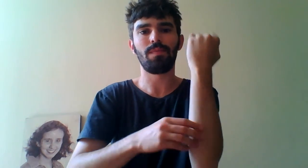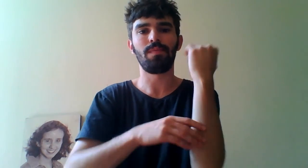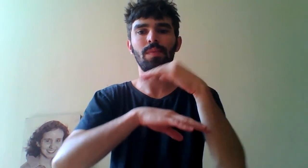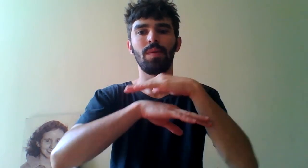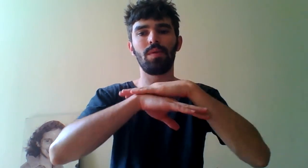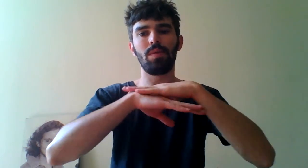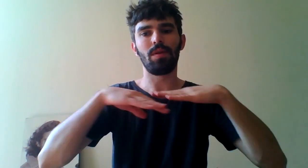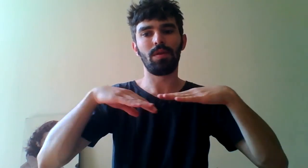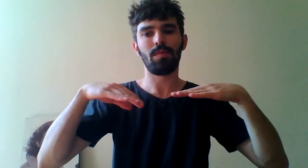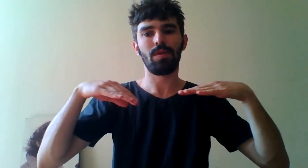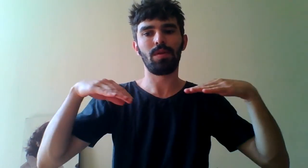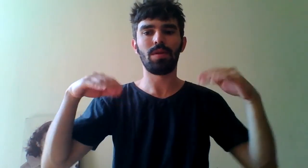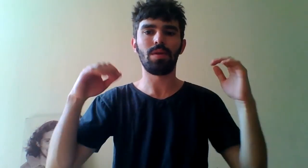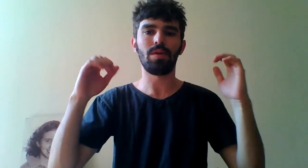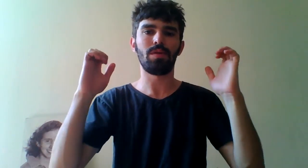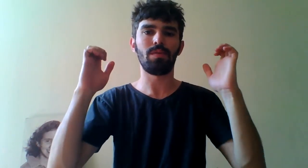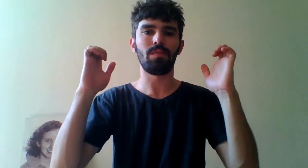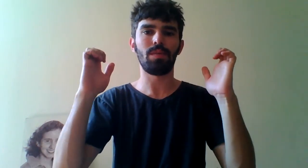Lembranças demais